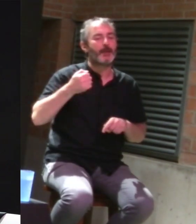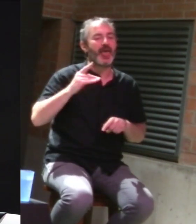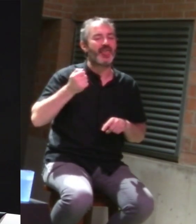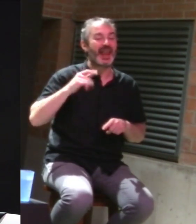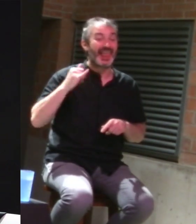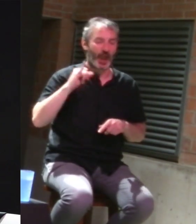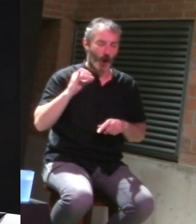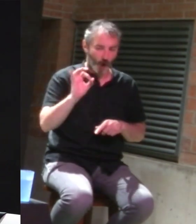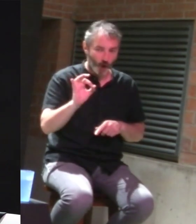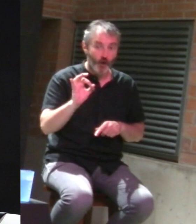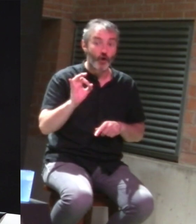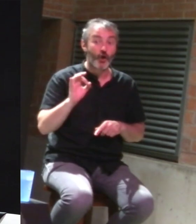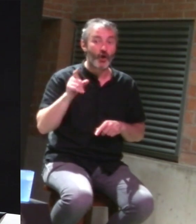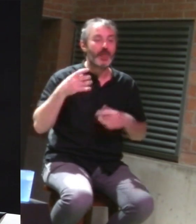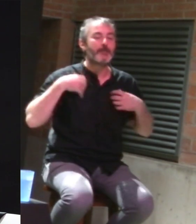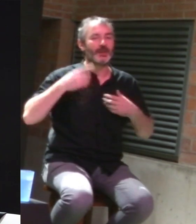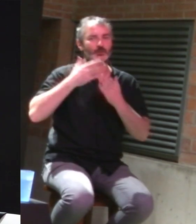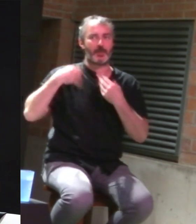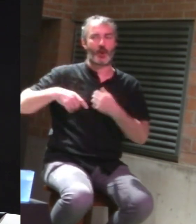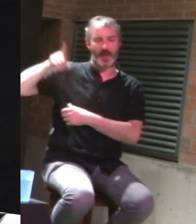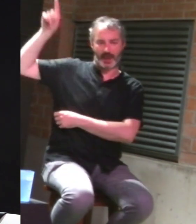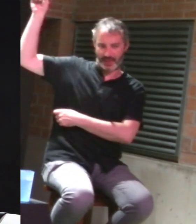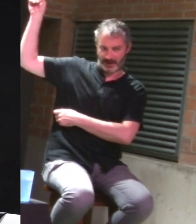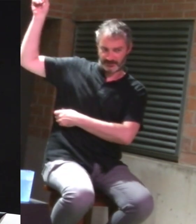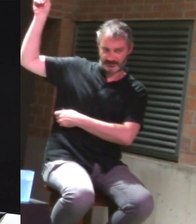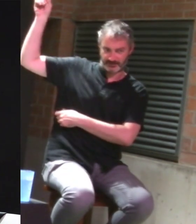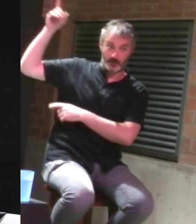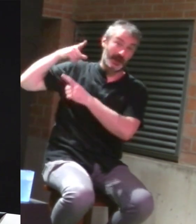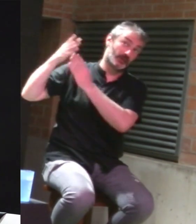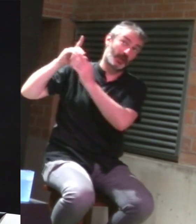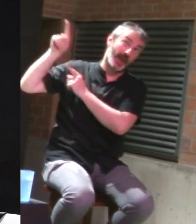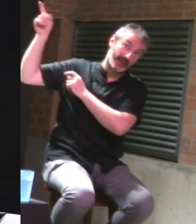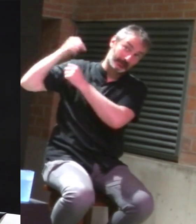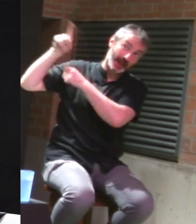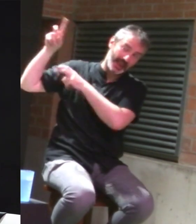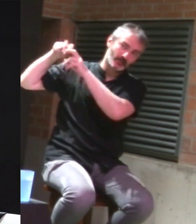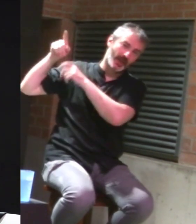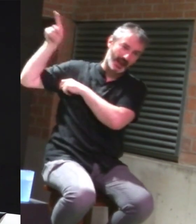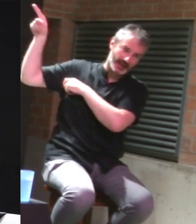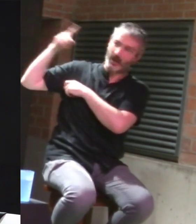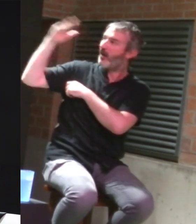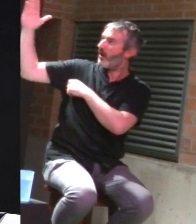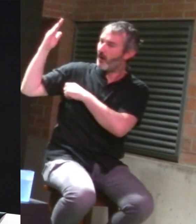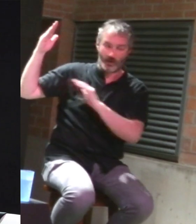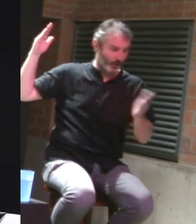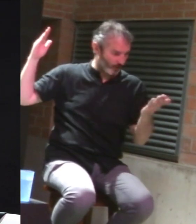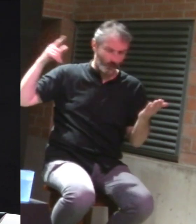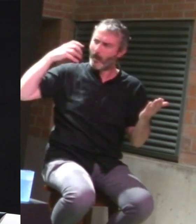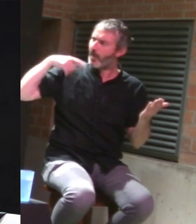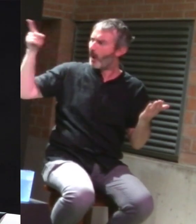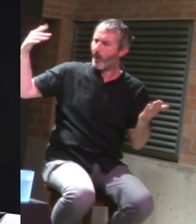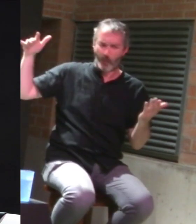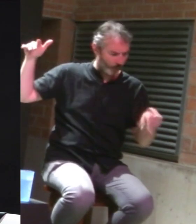estudiat aquesta vaga a la zona de Badalona, perquè ell treballa sobre la zona de Badalona, i podem veure una mica també com ha anat a